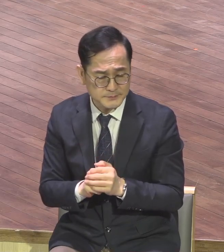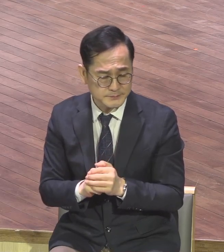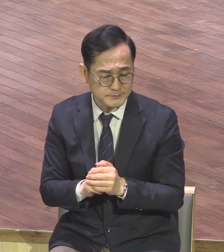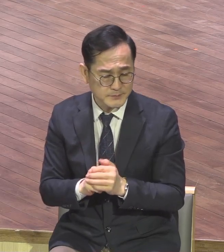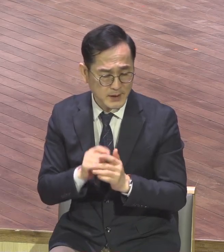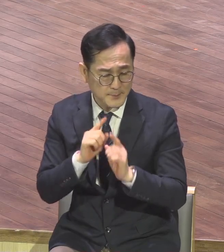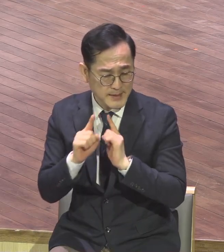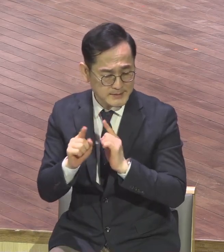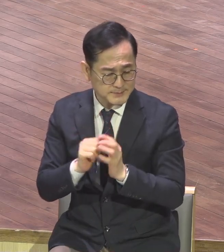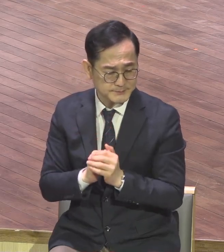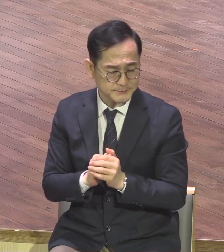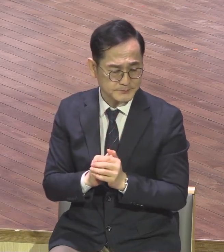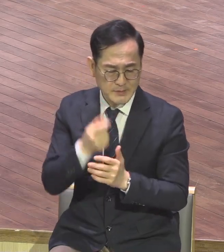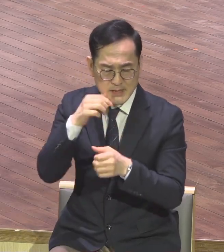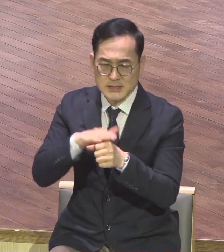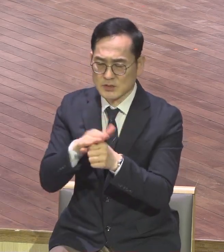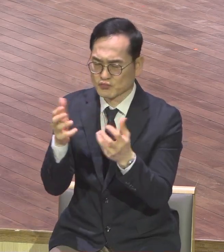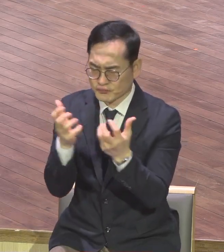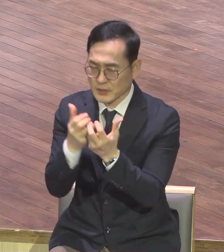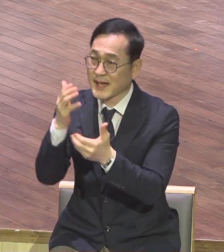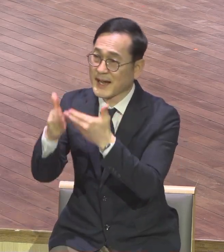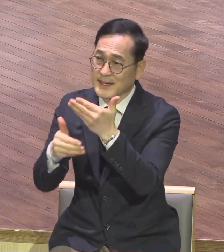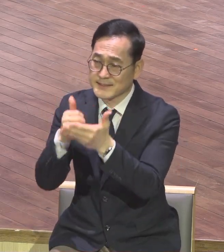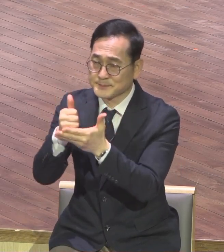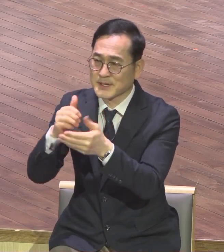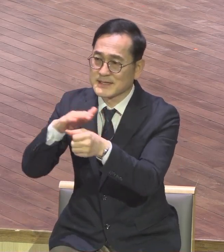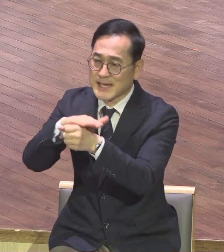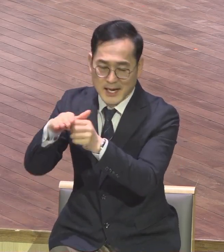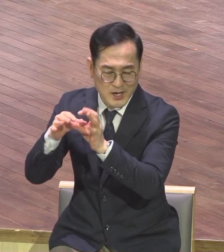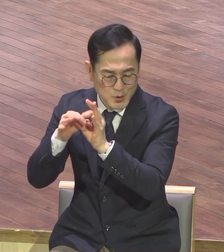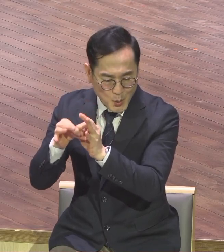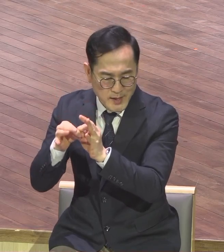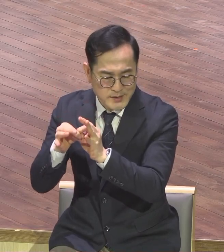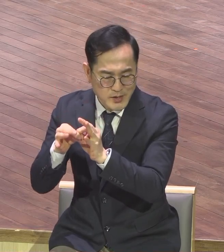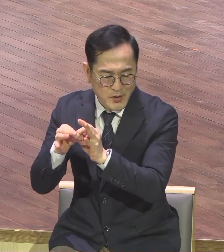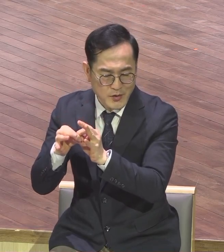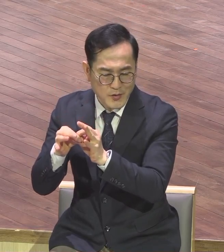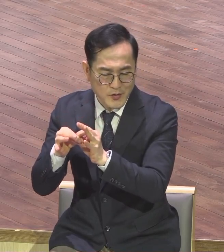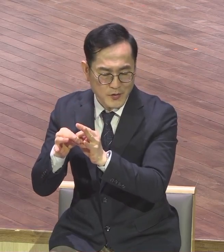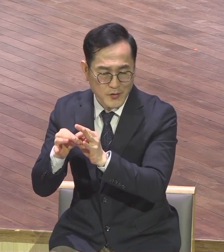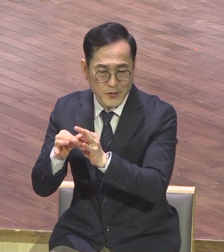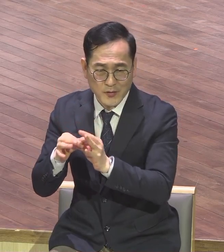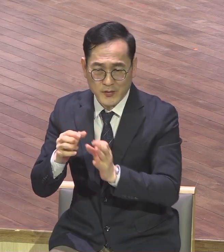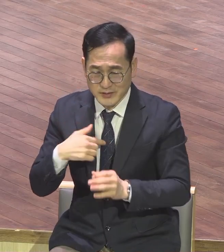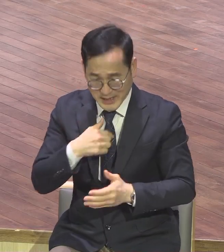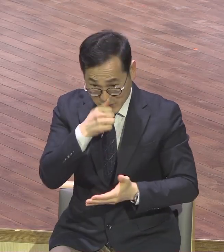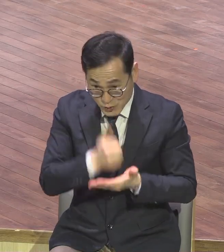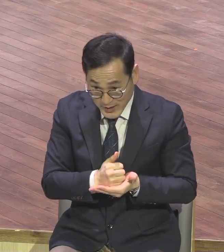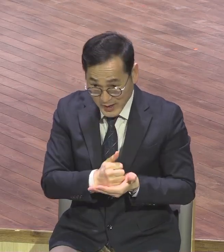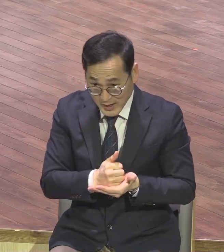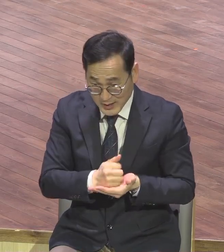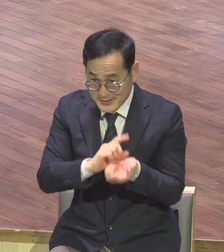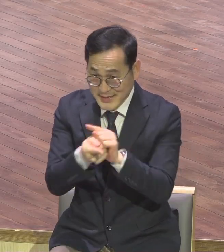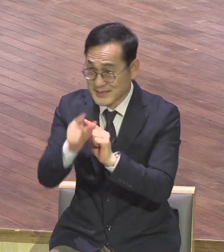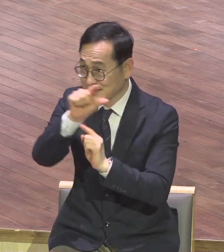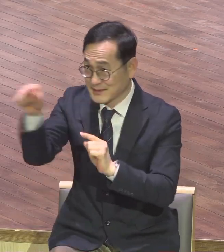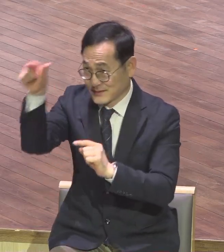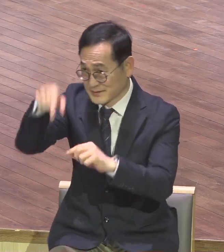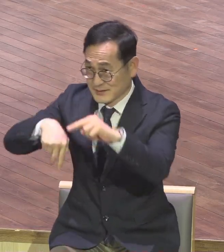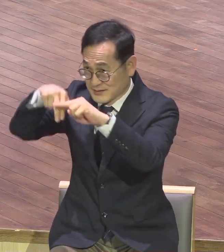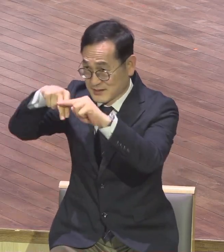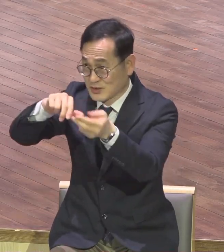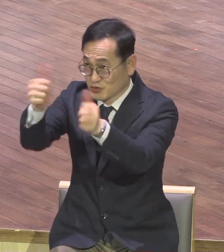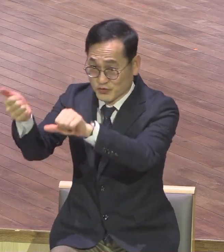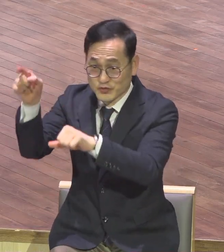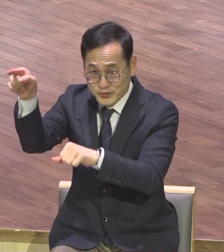풍성하신 하나님이 우리를 사랑하신 그 큰 사랑을 인하여 허물로 죽은 우리를 그리스도와 함께 살리셨고 너희는